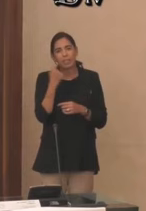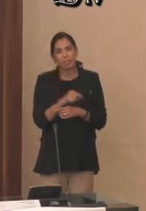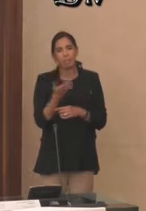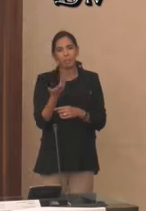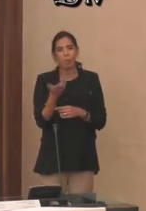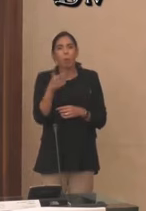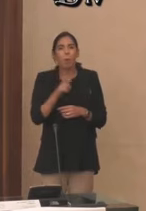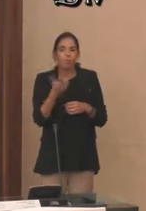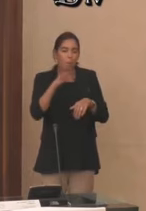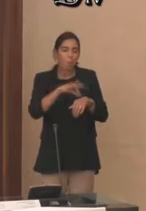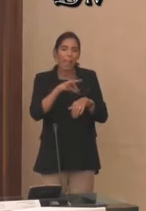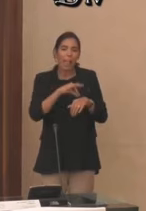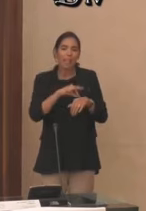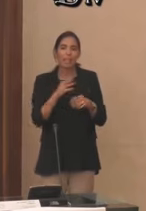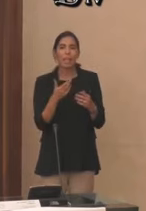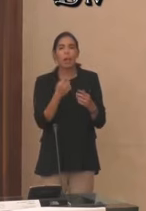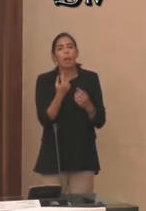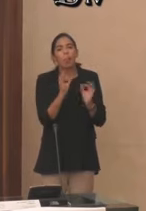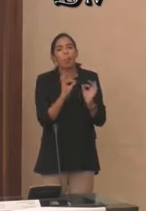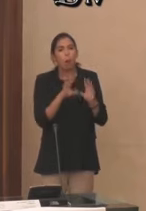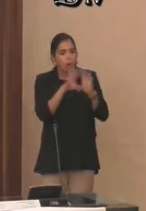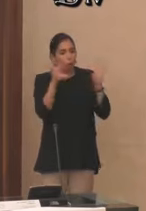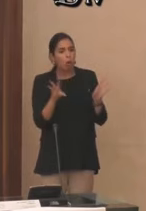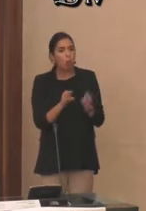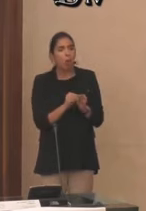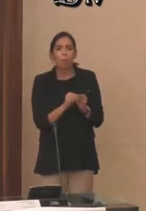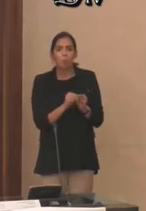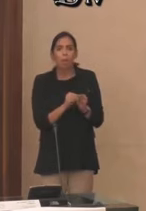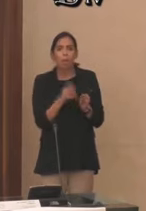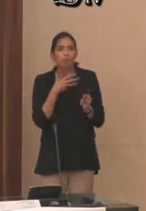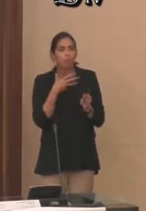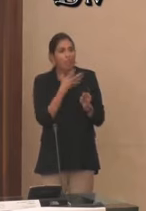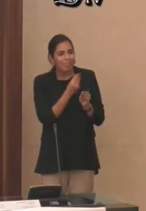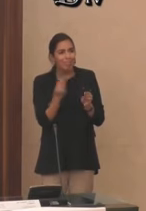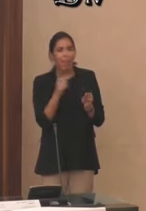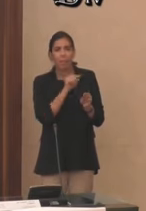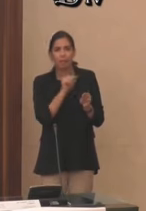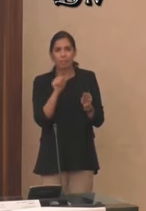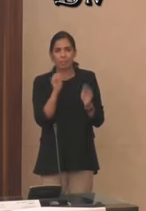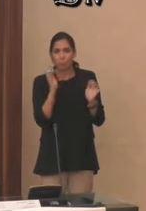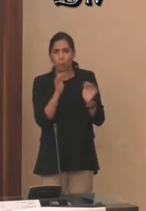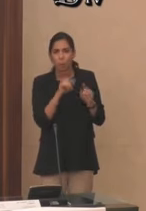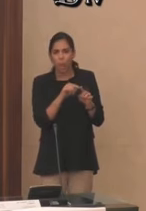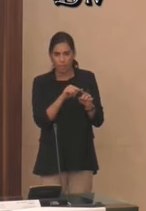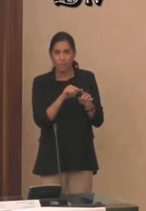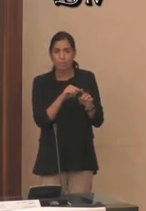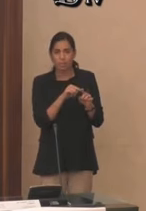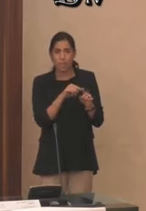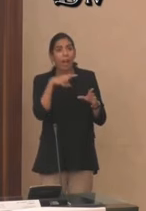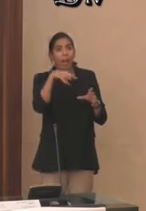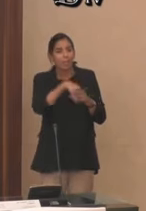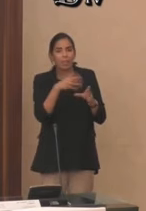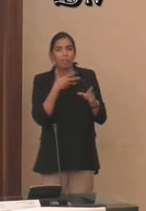è un sistema complesso in cui molti fattori interagiscono e molti fattori hanno all'interno dei circuiti di